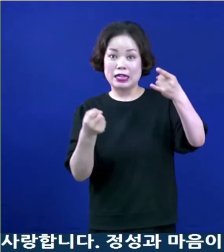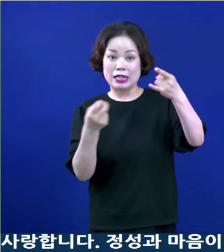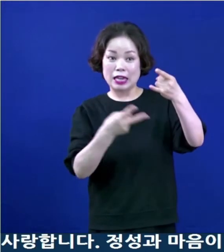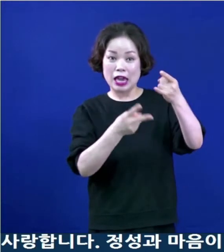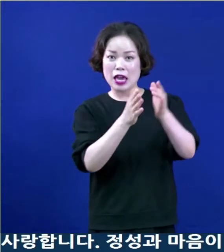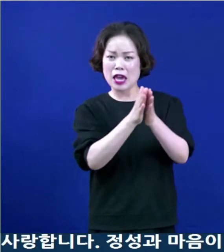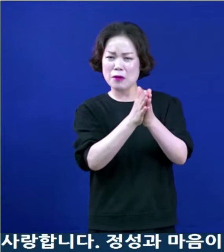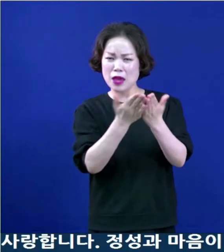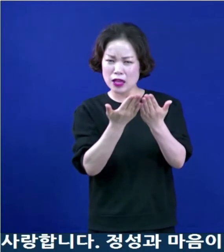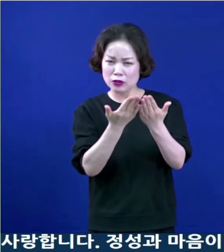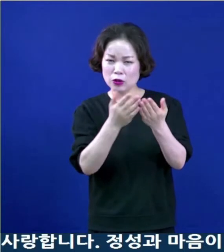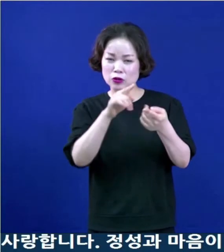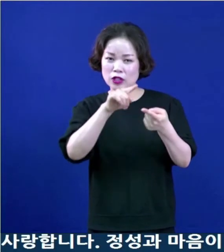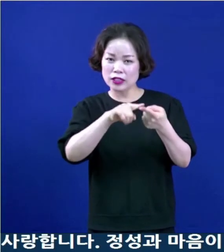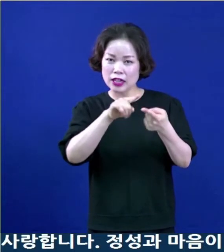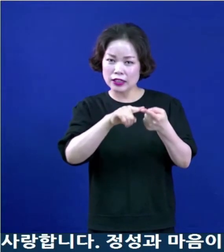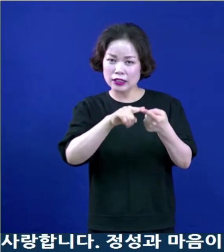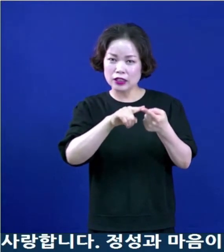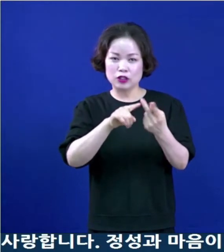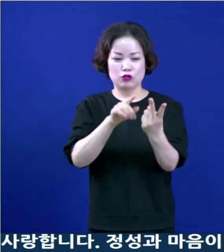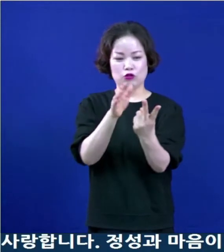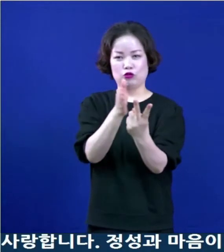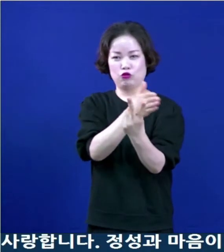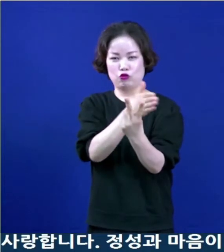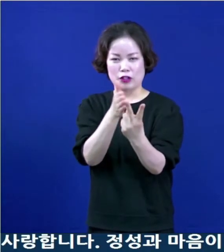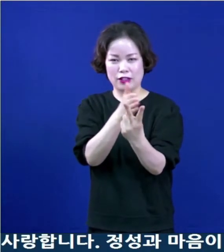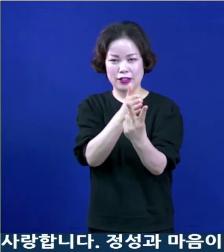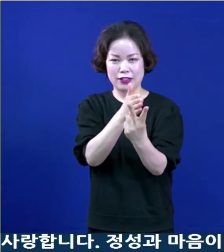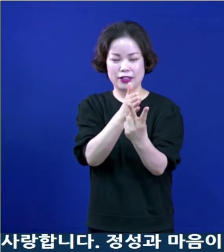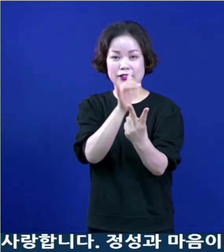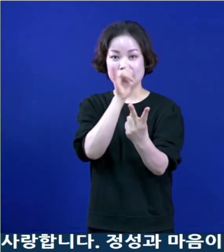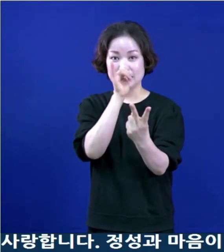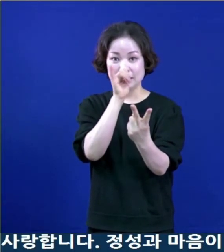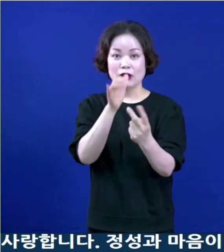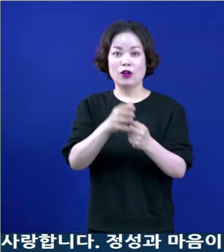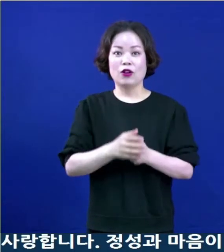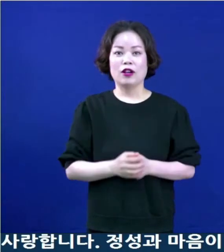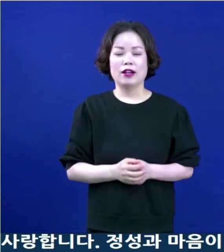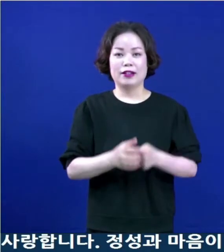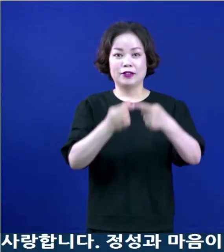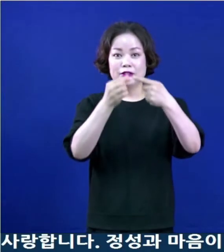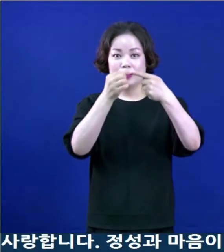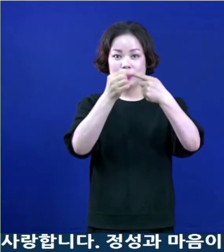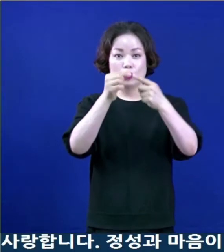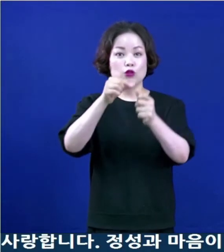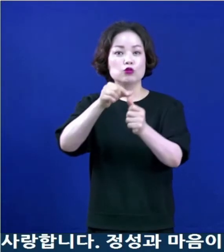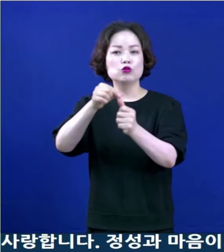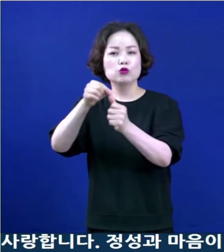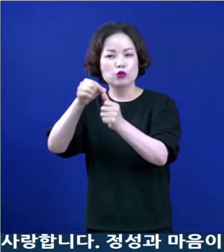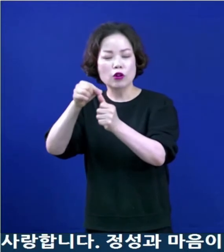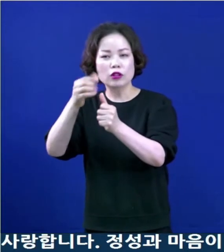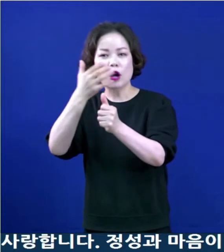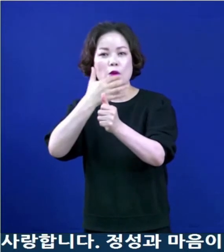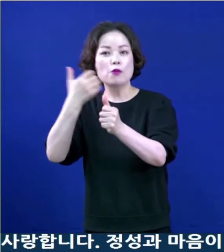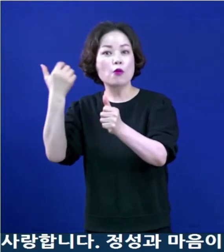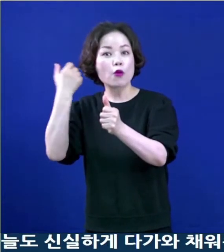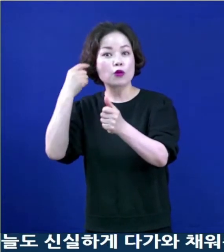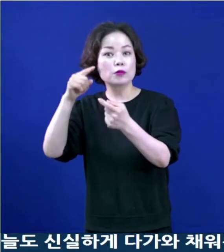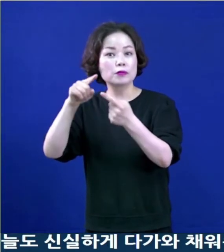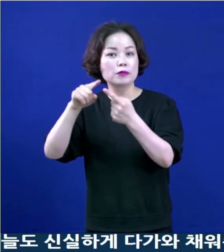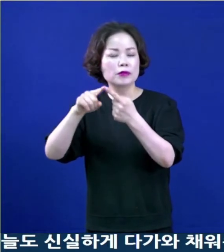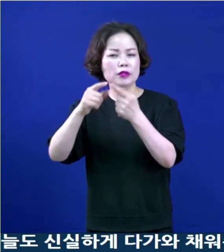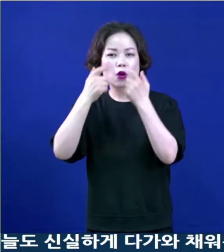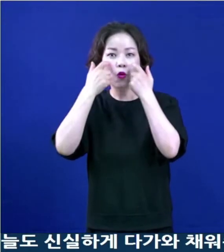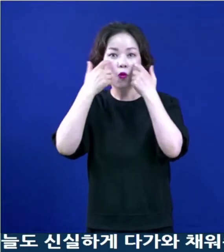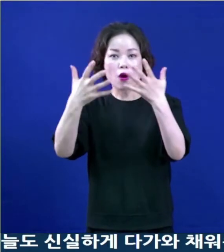에베소서는 크게 두 부류의 말씀으로 구성이 되어 있는데, 하나는 구원과 복음 등에 대한